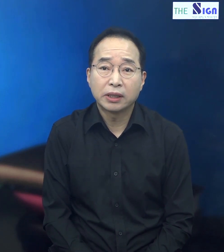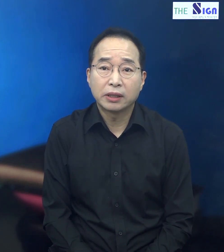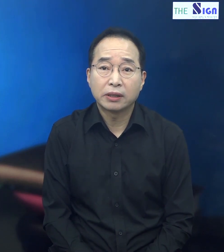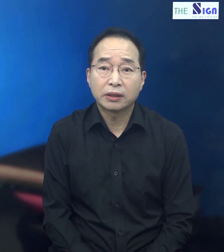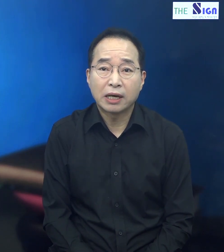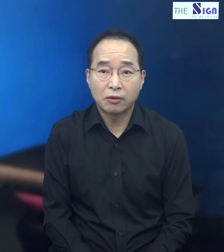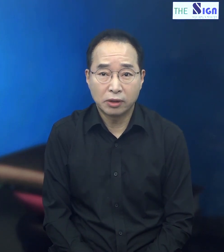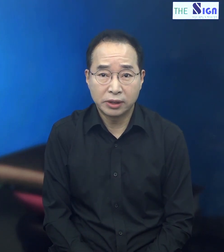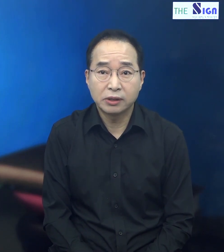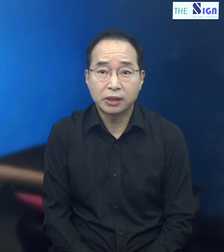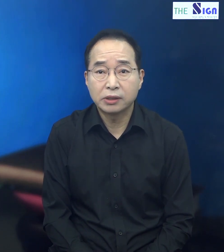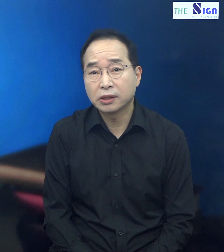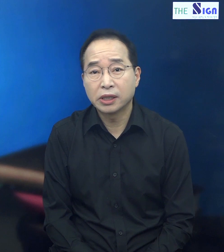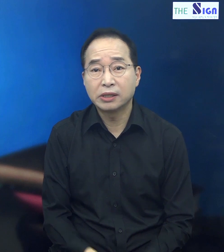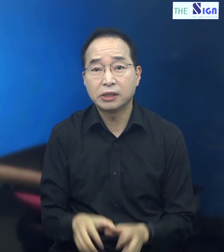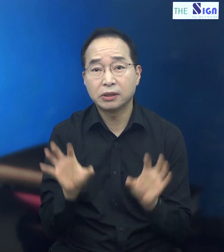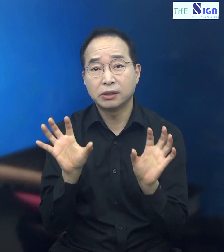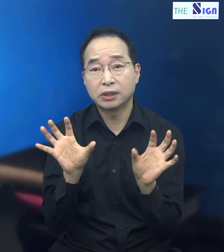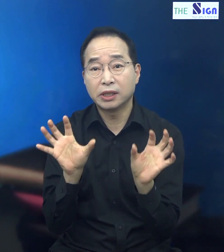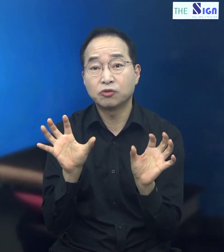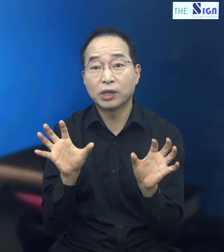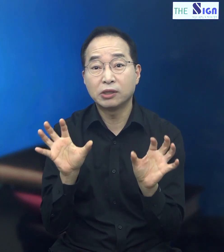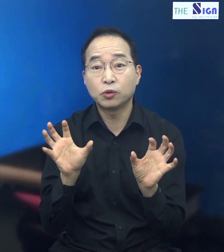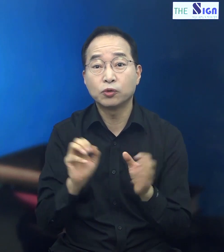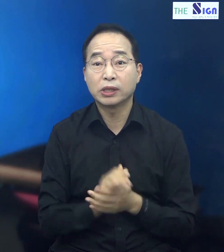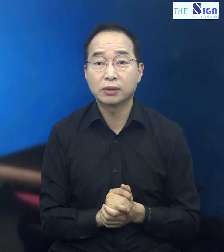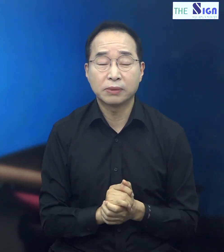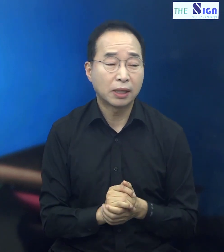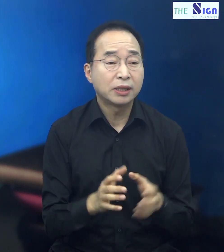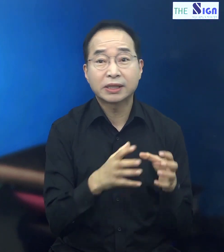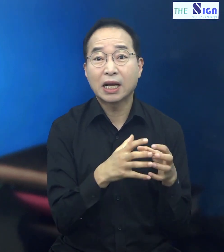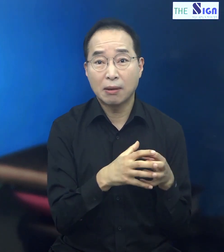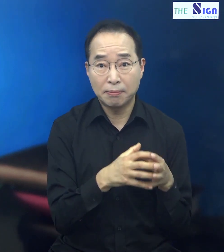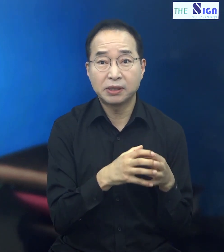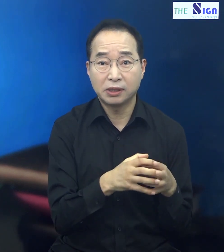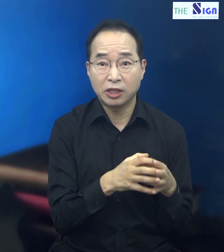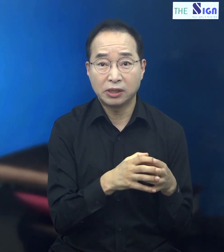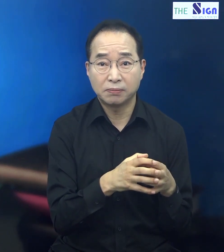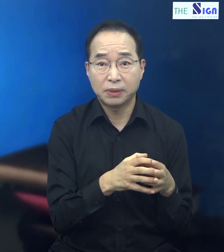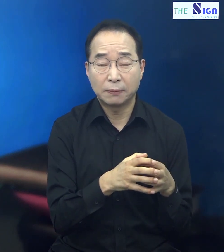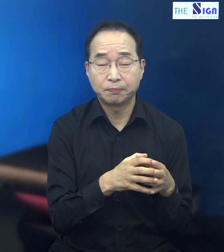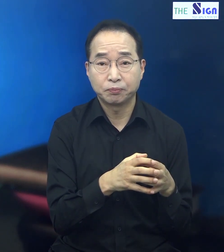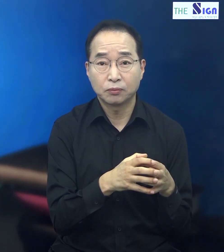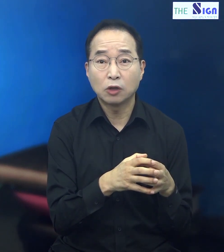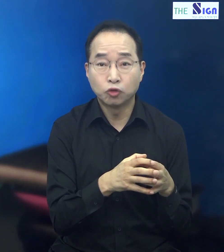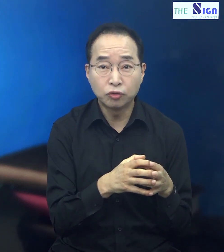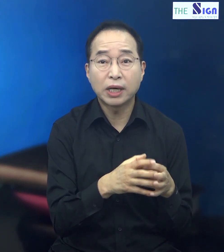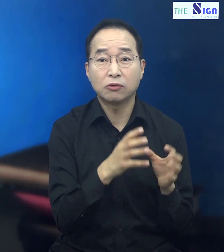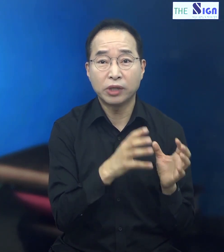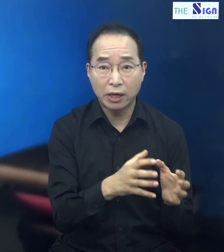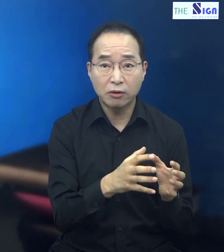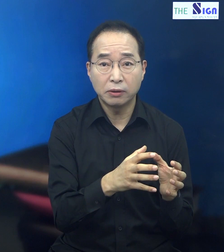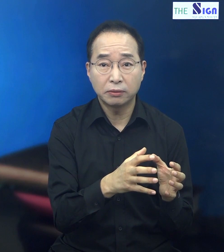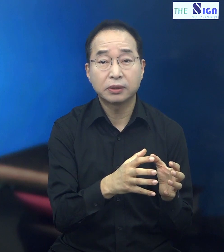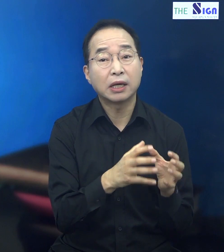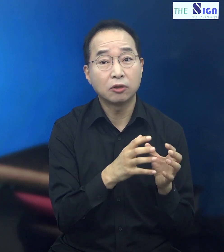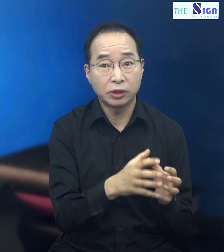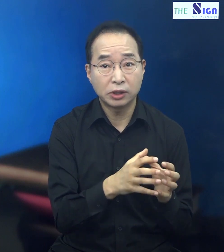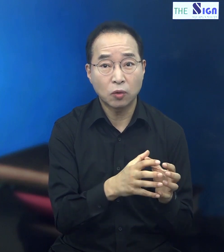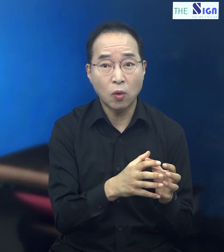이제 단어를 쓰는 게 이제 크게 두 가지 종류가 있습니다. 사람 앞에 쓰는 게 있습니다. 누군가를 위하여라는 것이 있고,